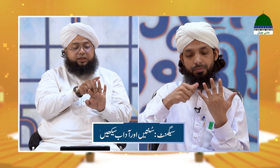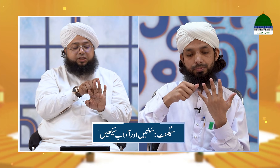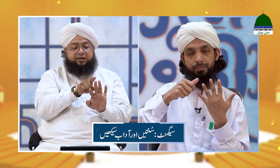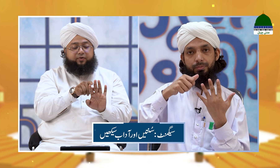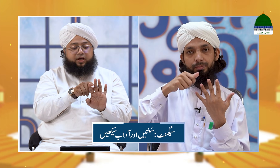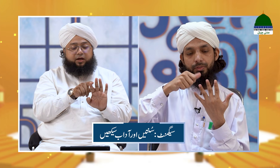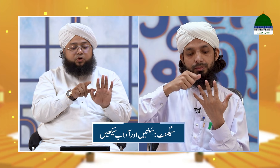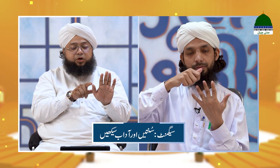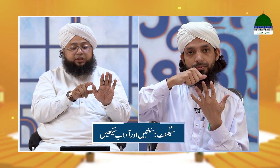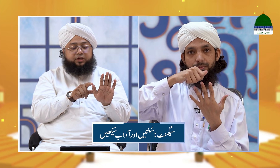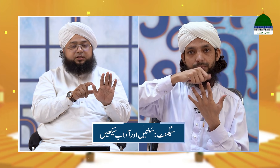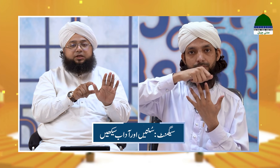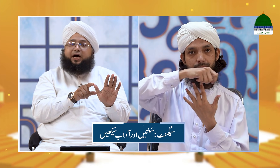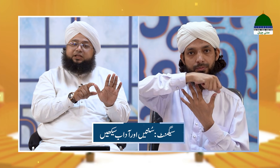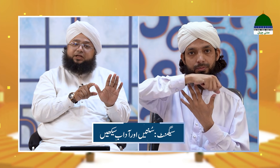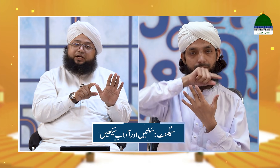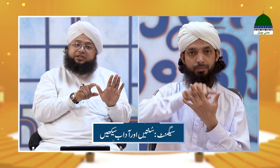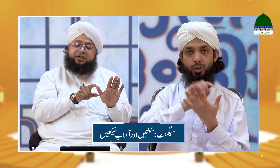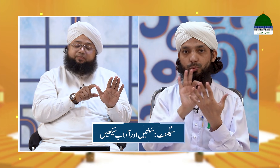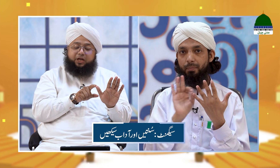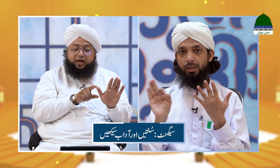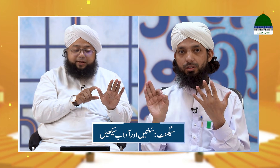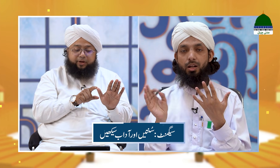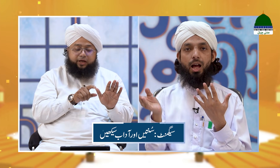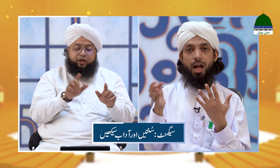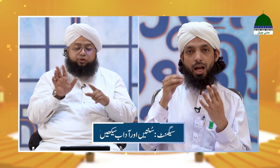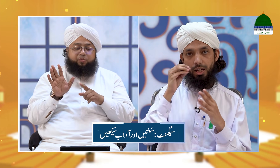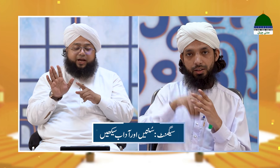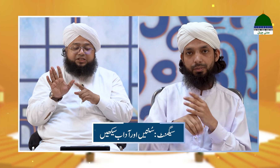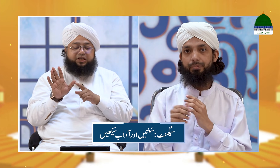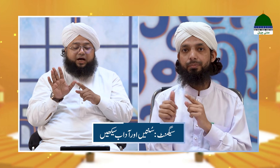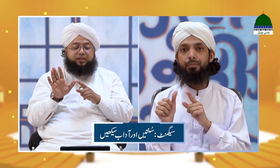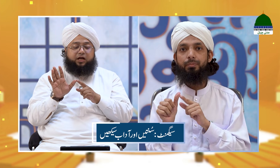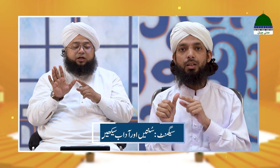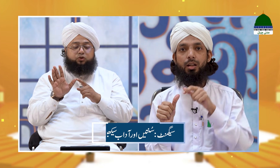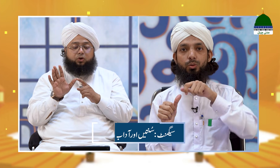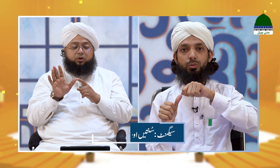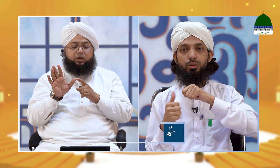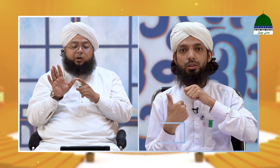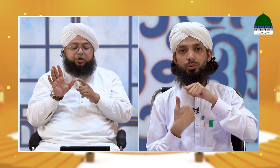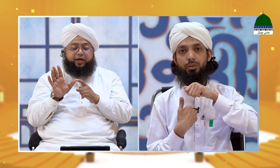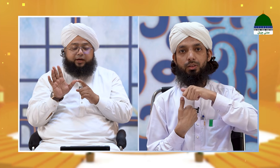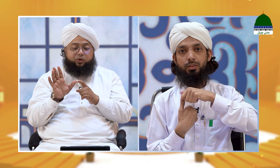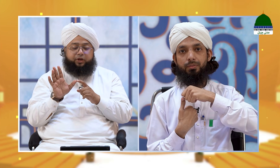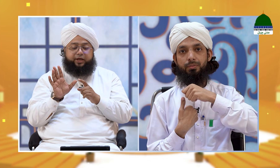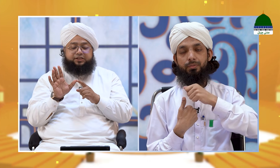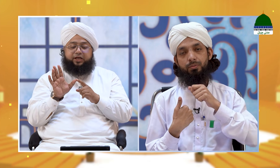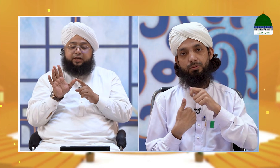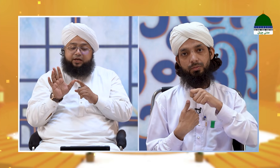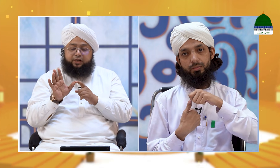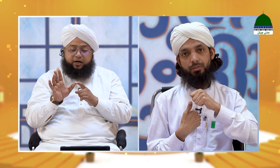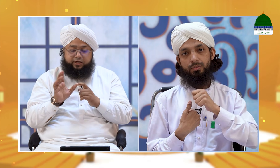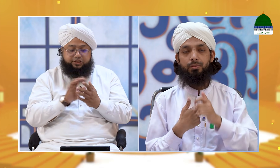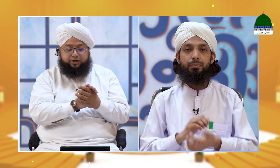کر کے ترتیب وار انگوٹھے تک یہاں تک کاٹ لیجئے۔ پھر آخر میں دوبارہ سیدھے ہاتھ کا جو انگوٹھے کا ناخن ہے